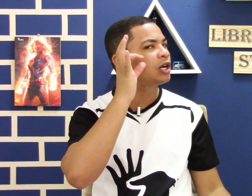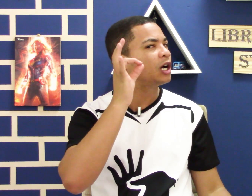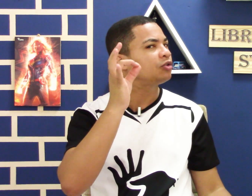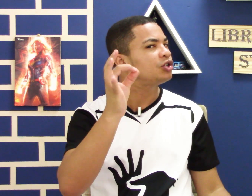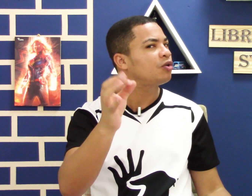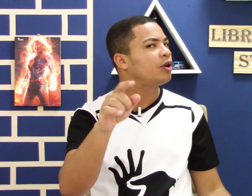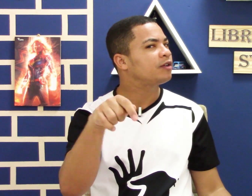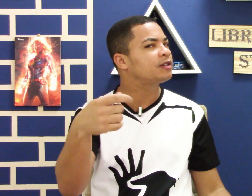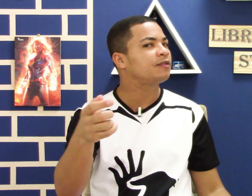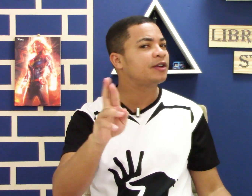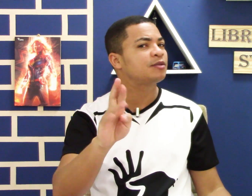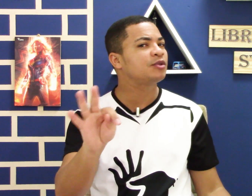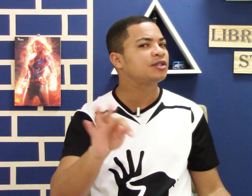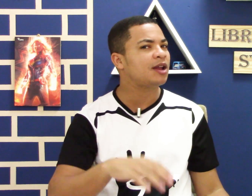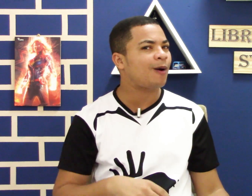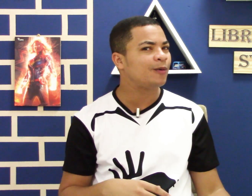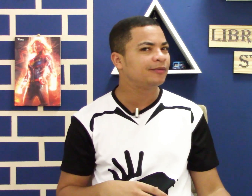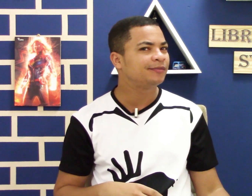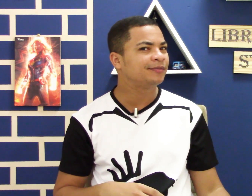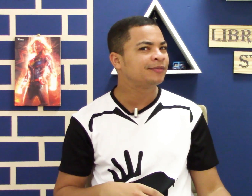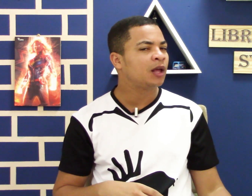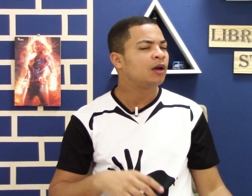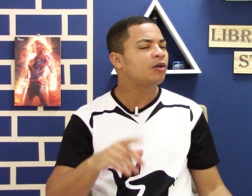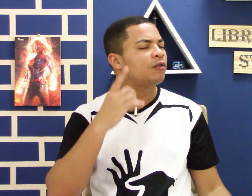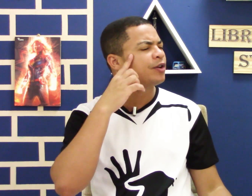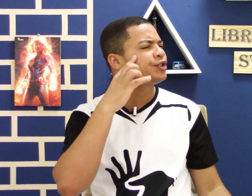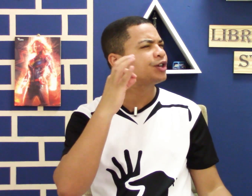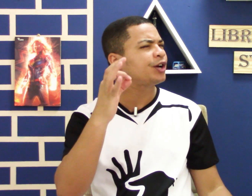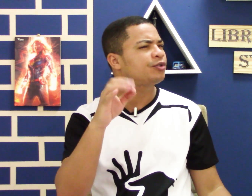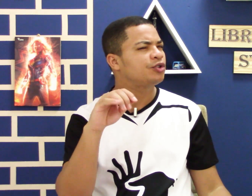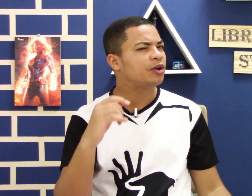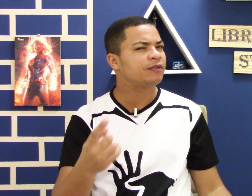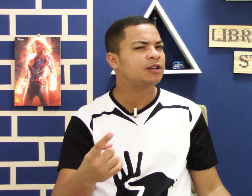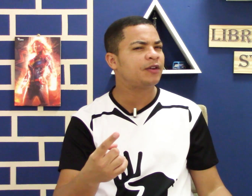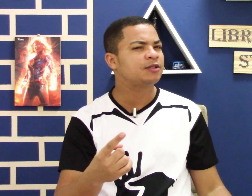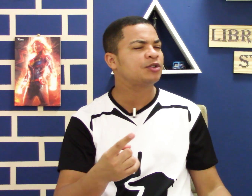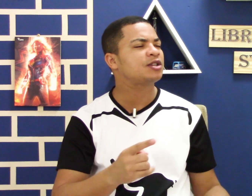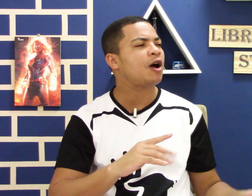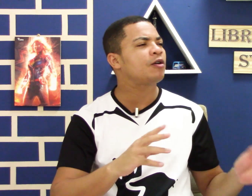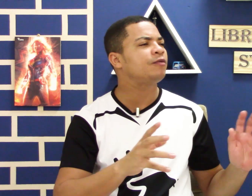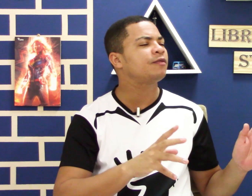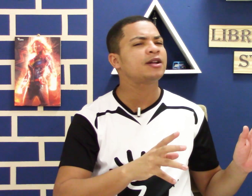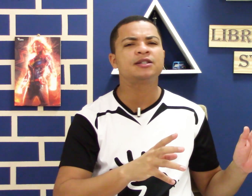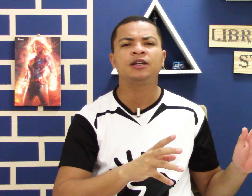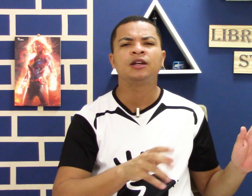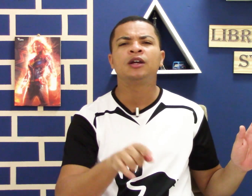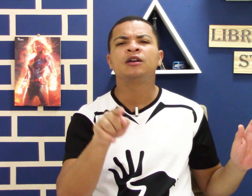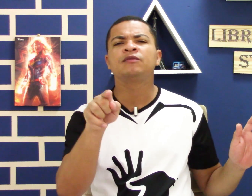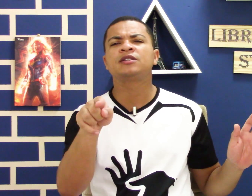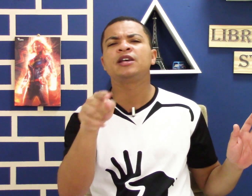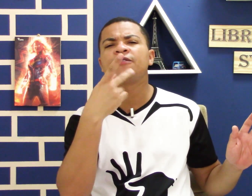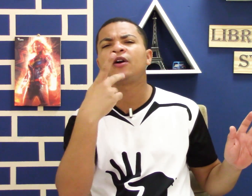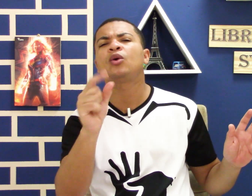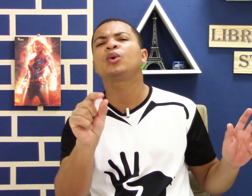canto de olho que você fez o meu sinal. Quando eu vejo de canto de olho que você fez o meu sinal, eu viro e falo assim: você falou o